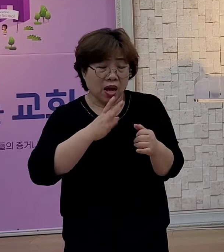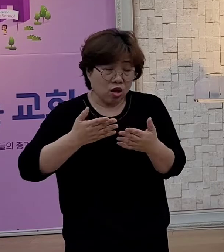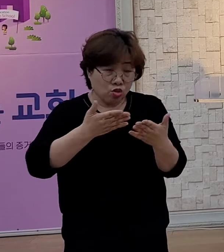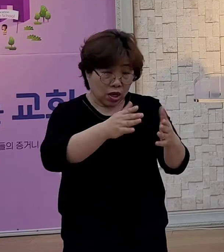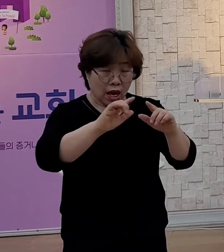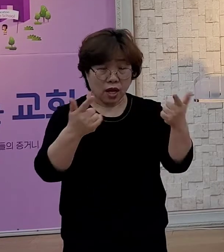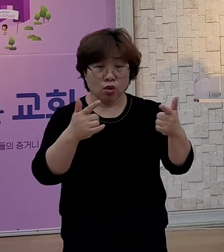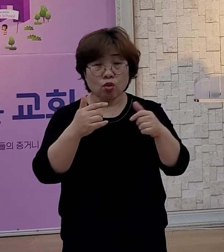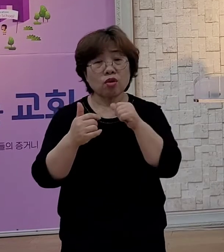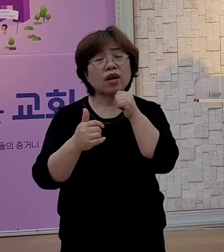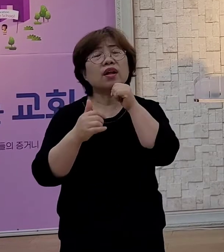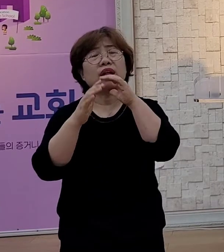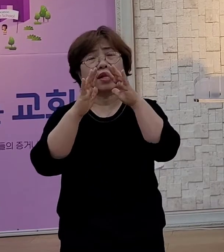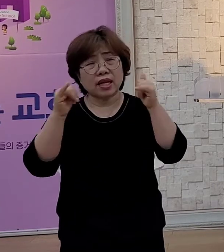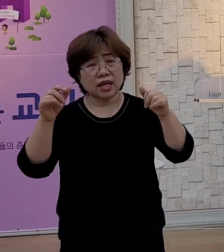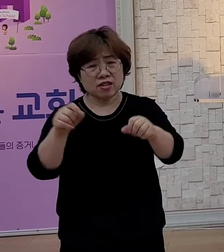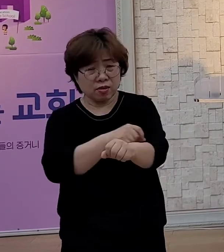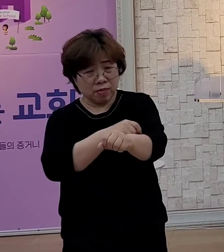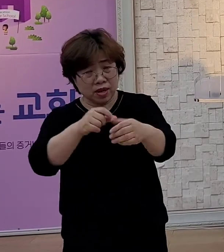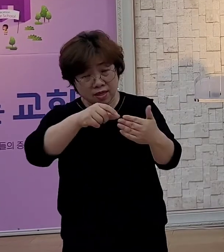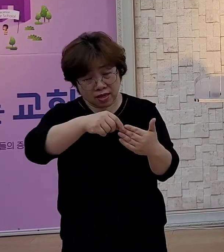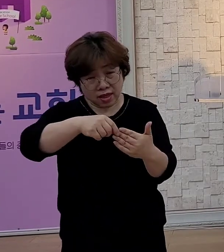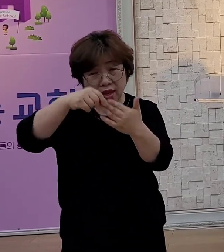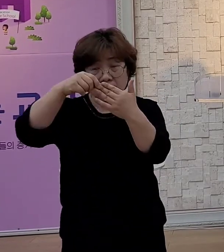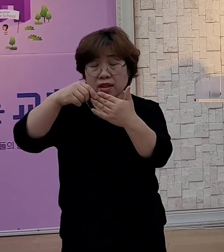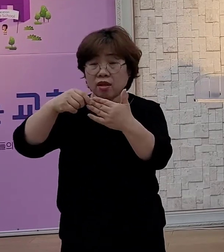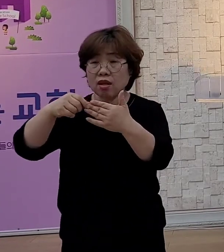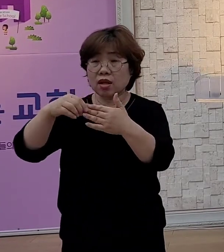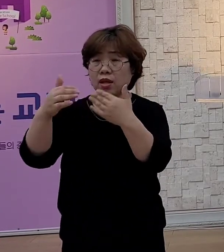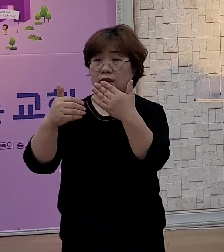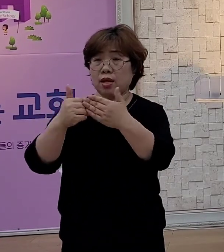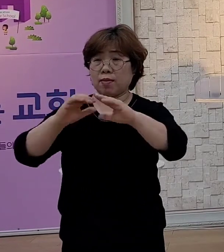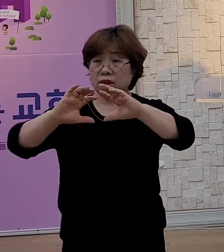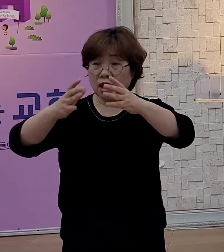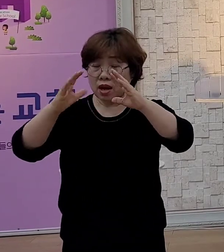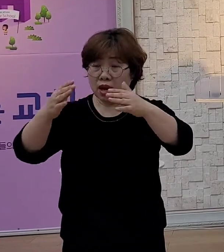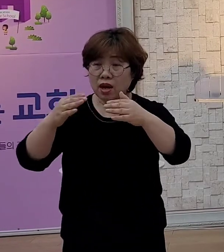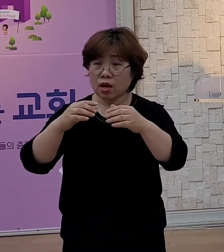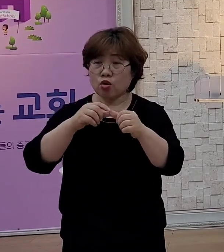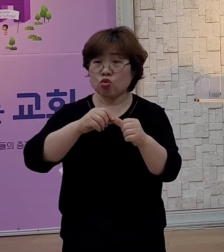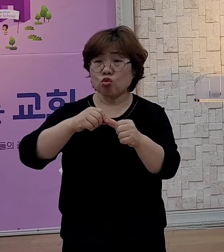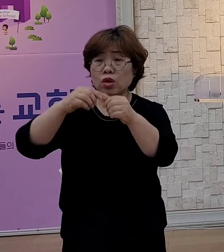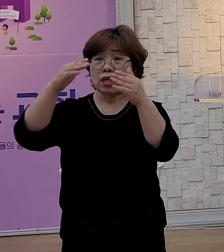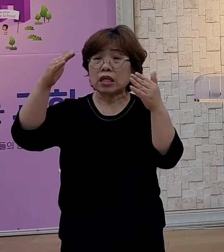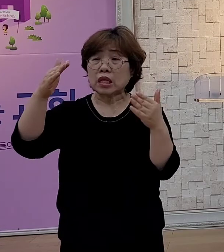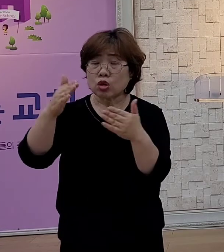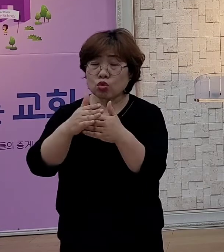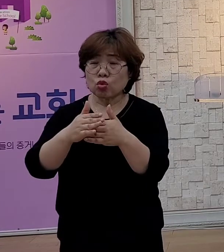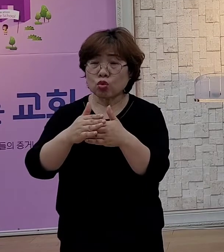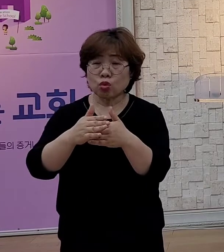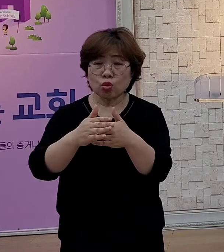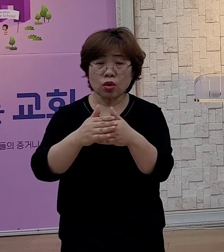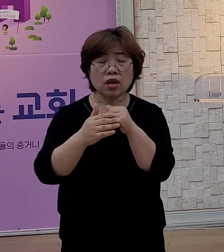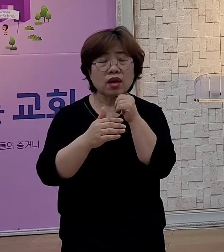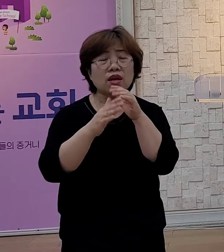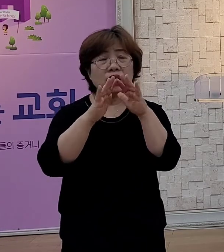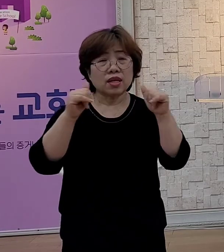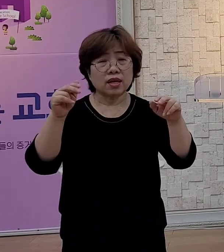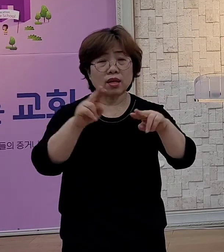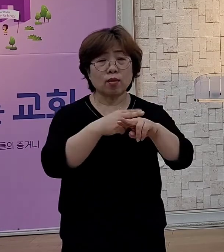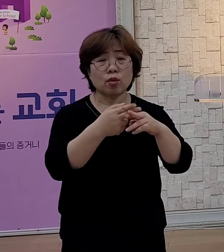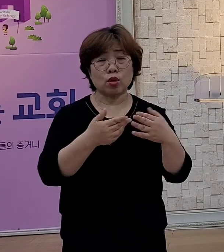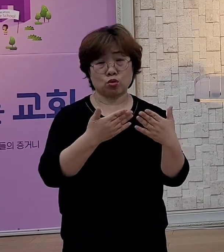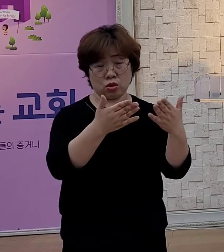아니라 이 가난한 자를 특별히 택하셔서 하나님의 나라와 구원을 그들에게 주셨다라고